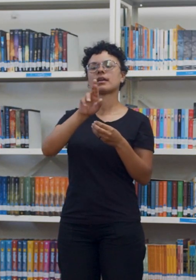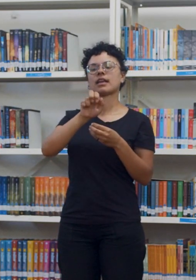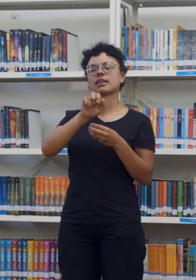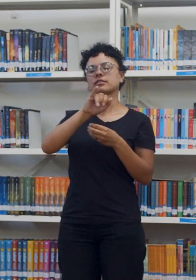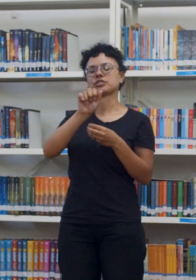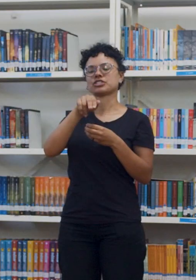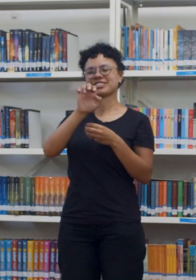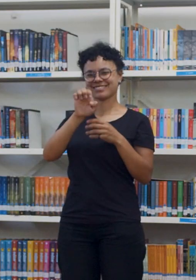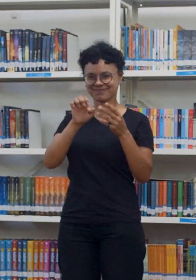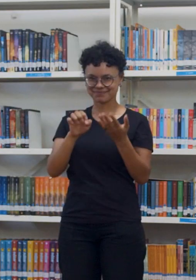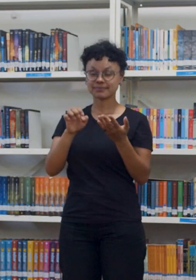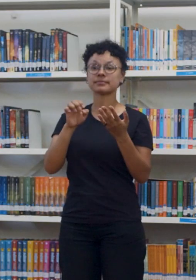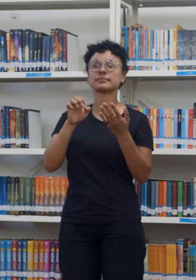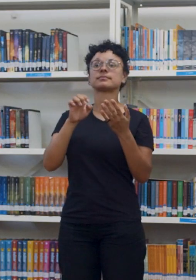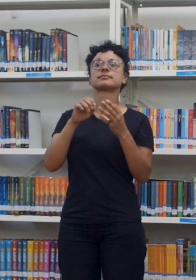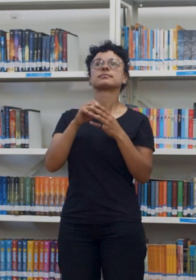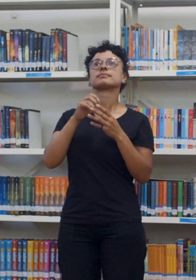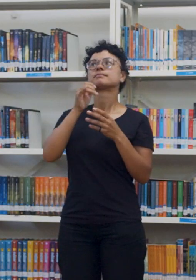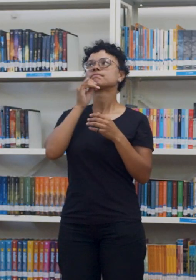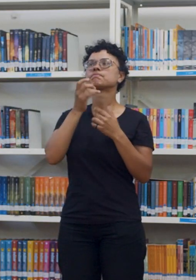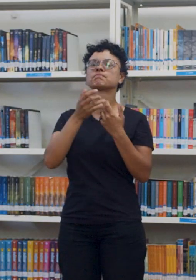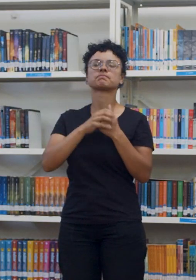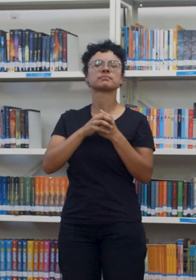Regiane. Rejane. Rejane, como